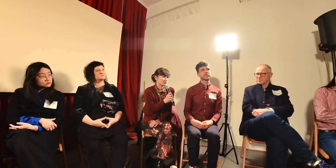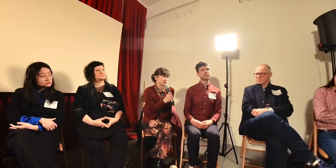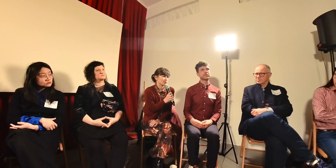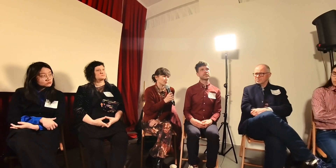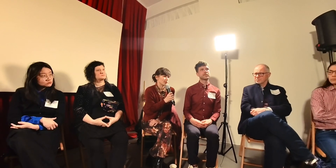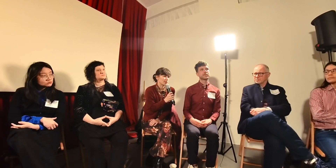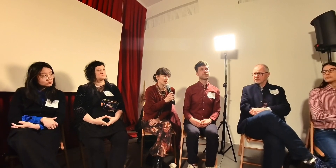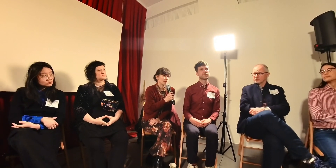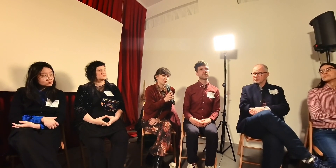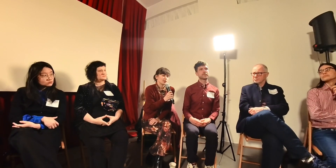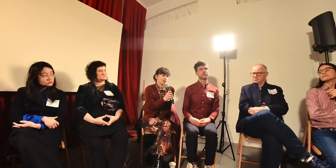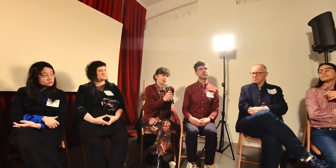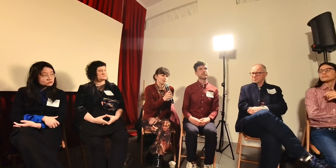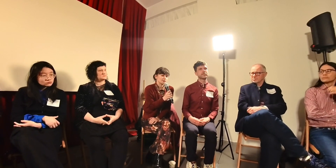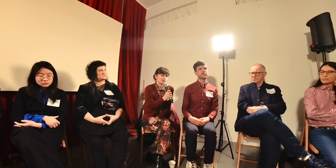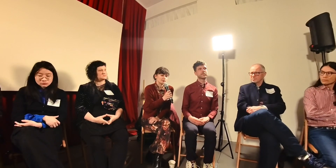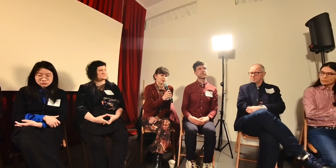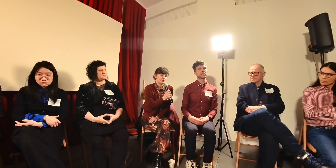které mají různé